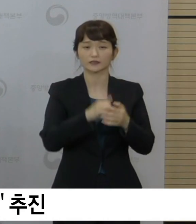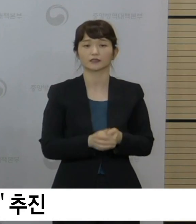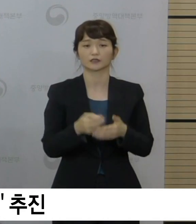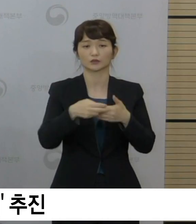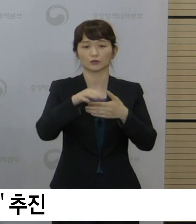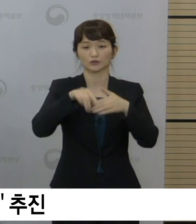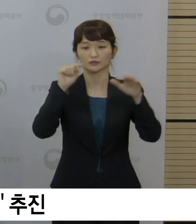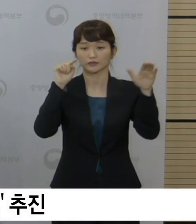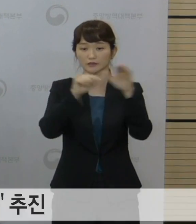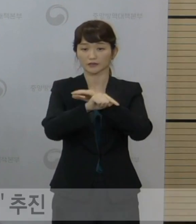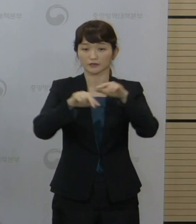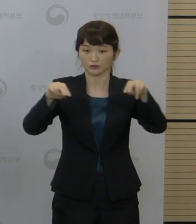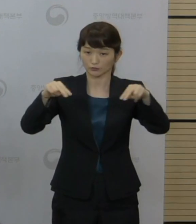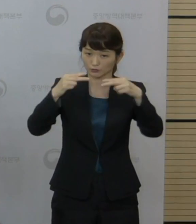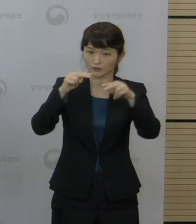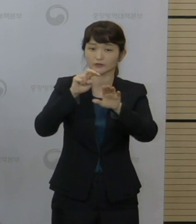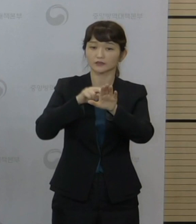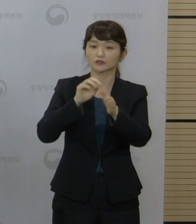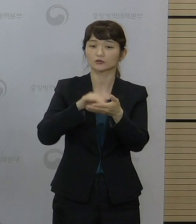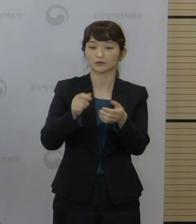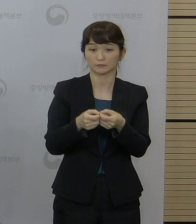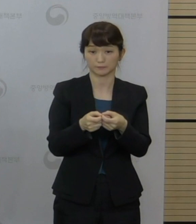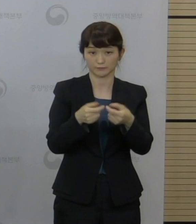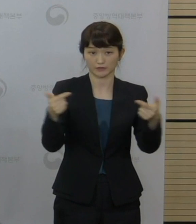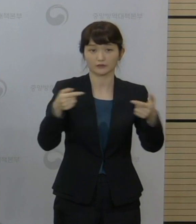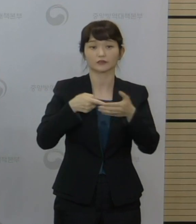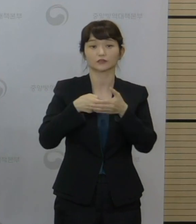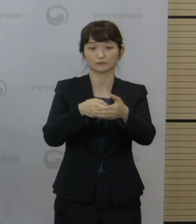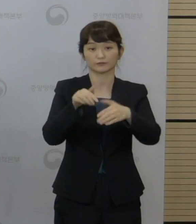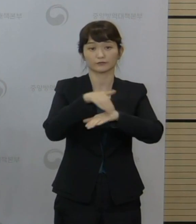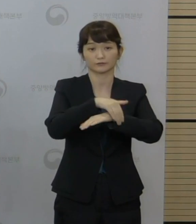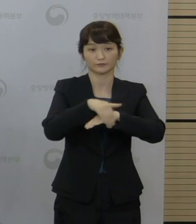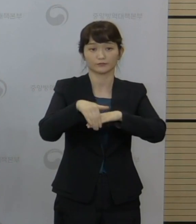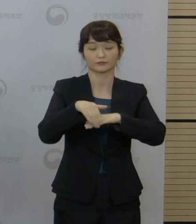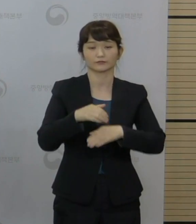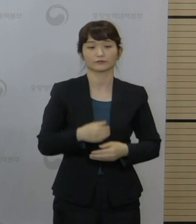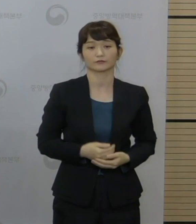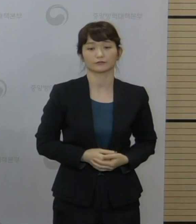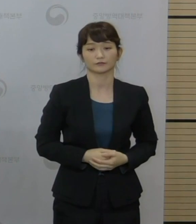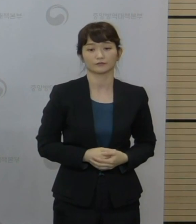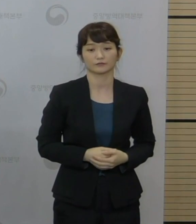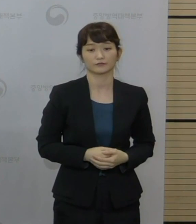대면 진료를 더욱 확대하는 방향으로 추진할 예정입니다.